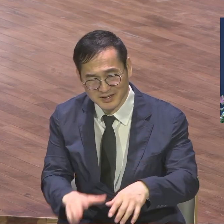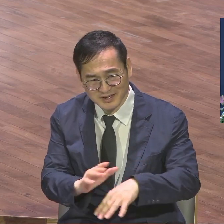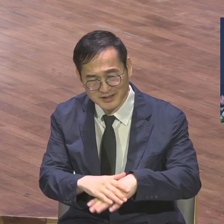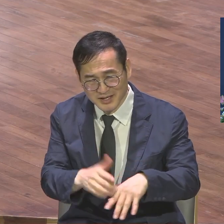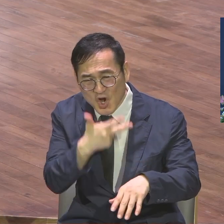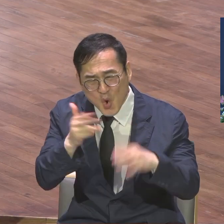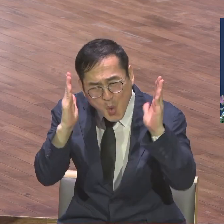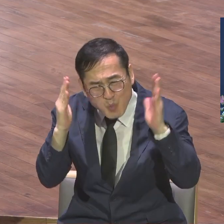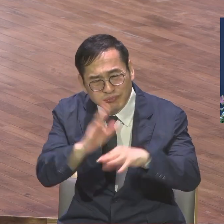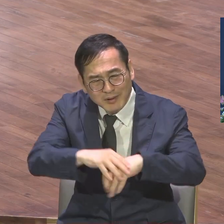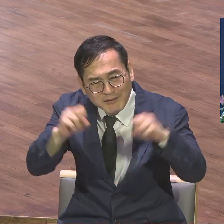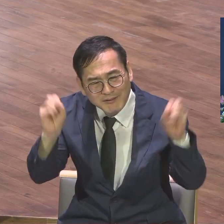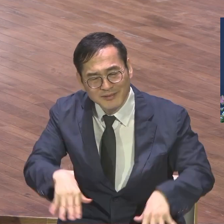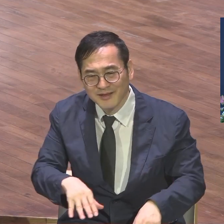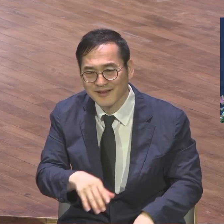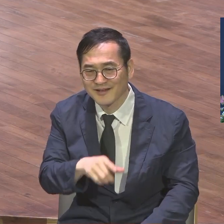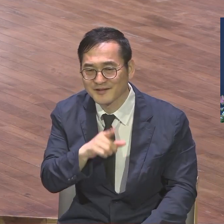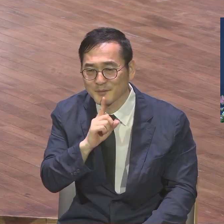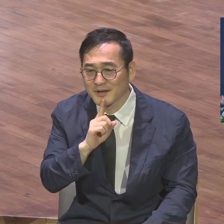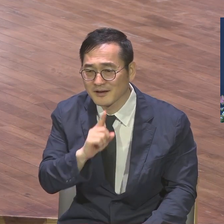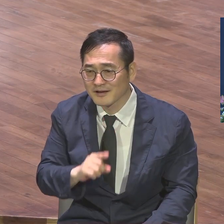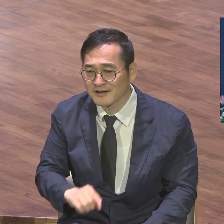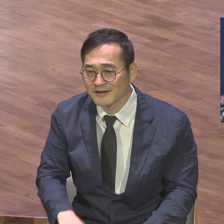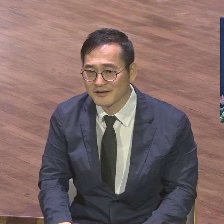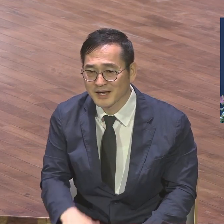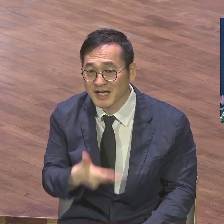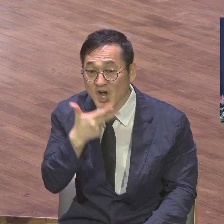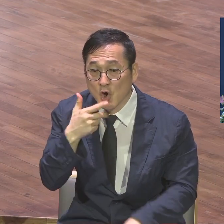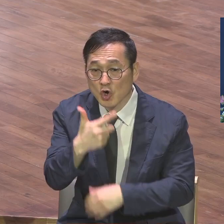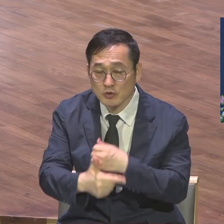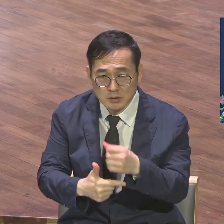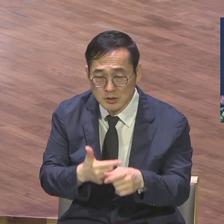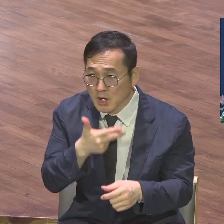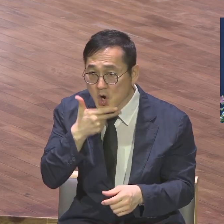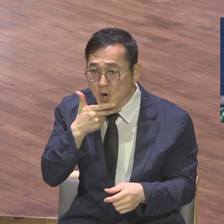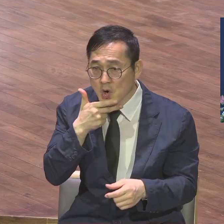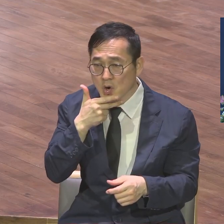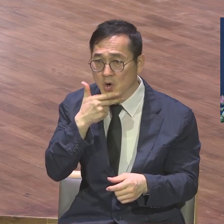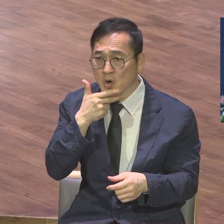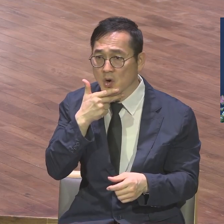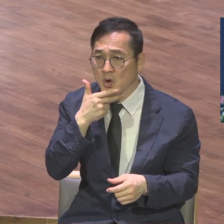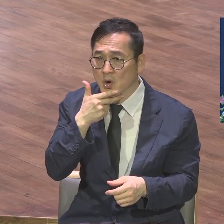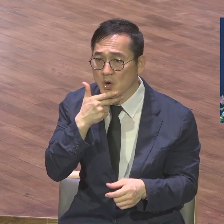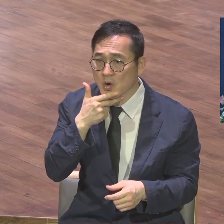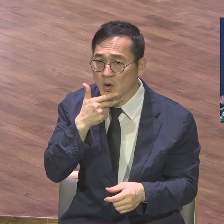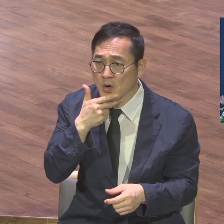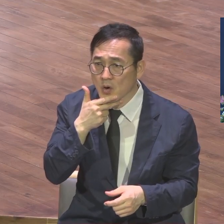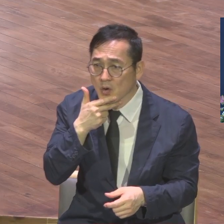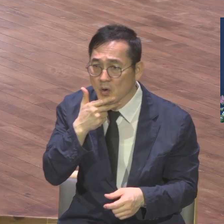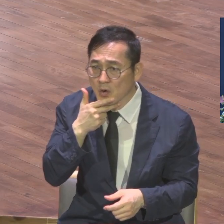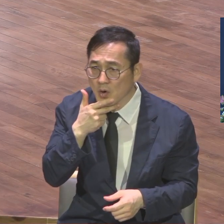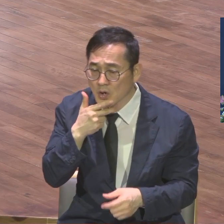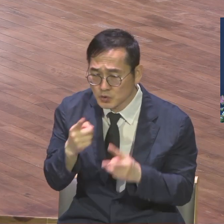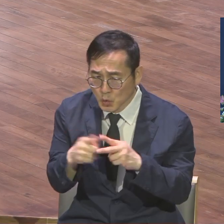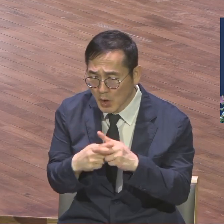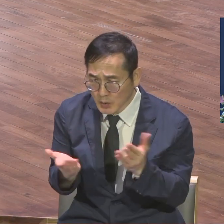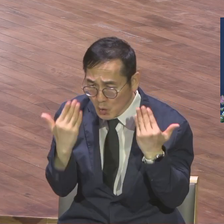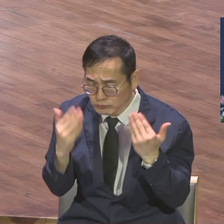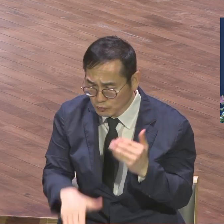뭐냐. 허무종족. 영어 6년 아니 대학 4년까지 하면 10년.